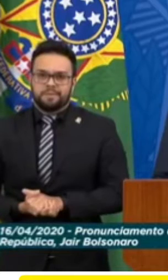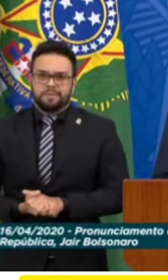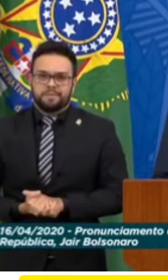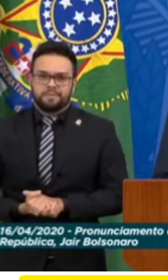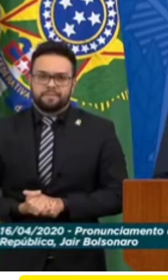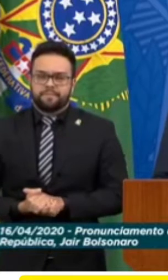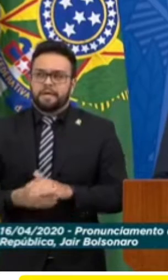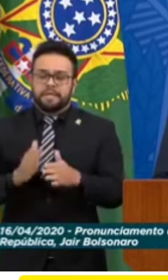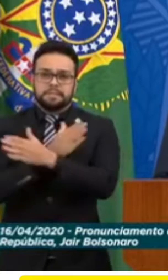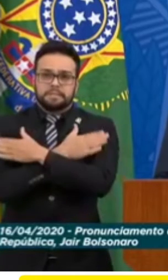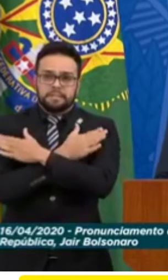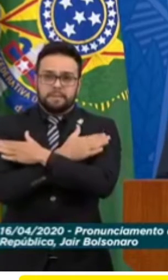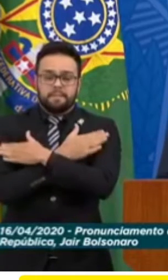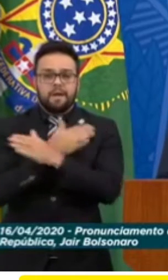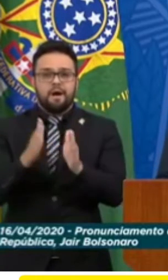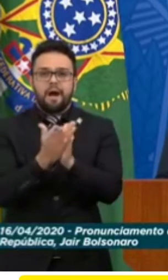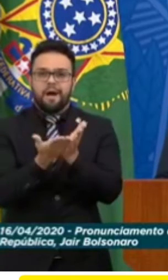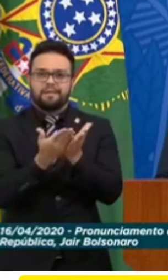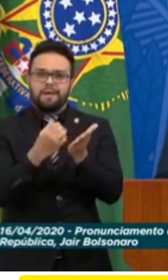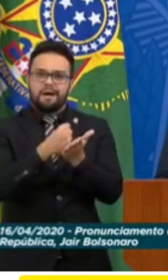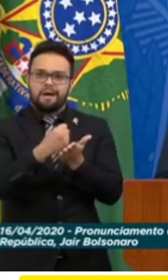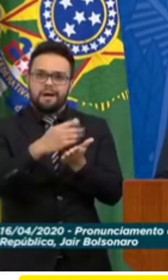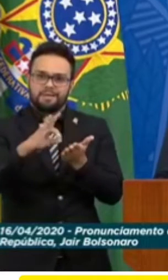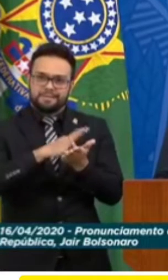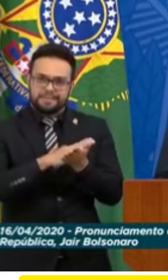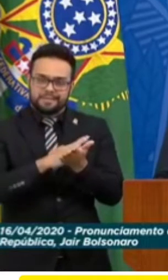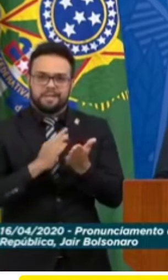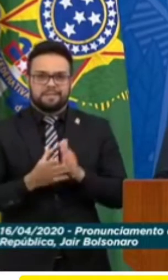Os empregos com carteira assinada,